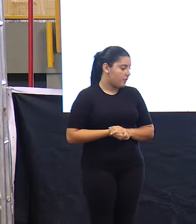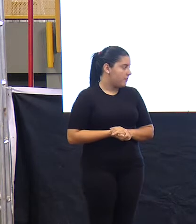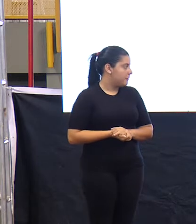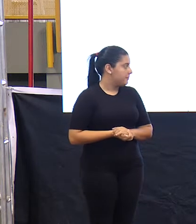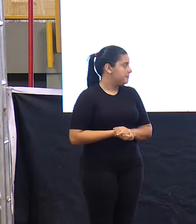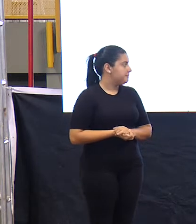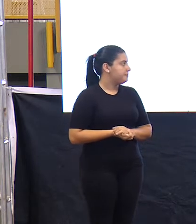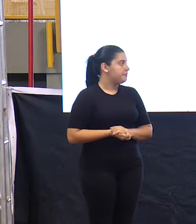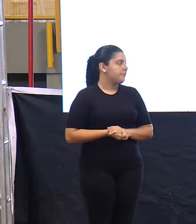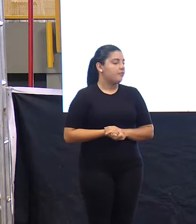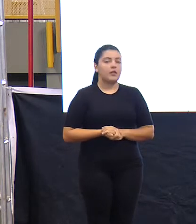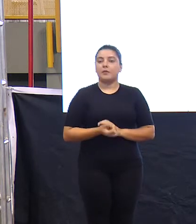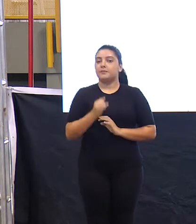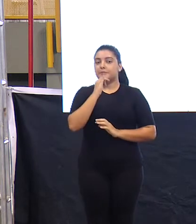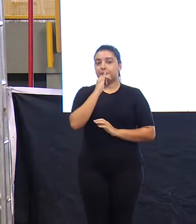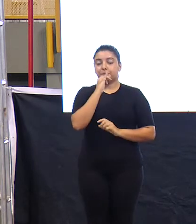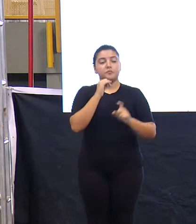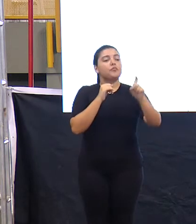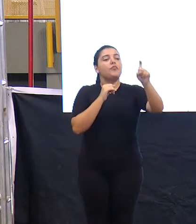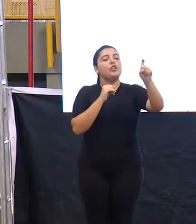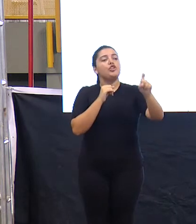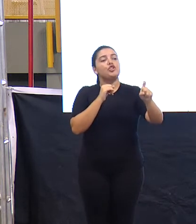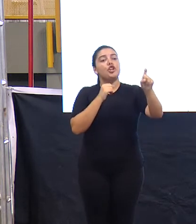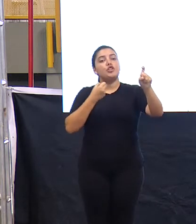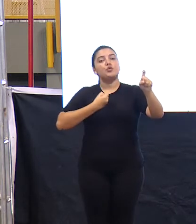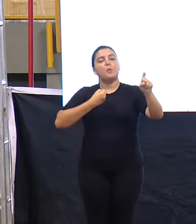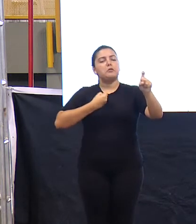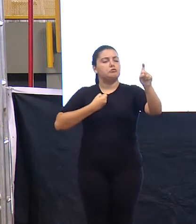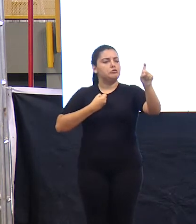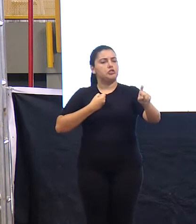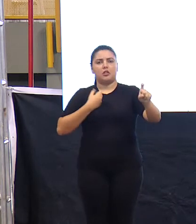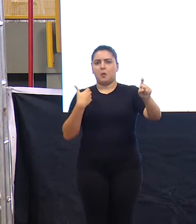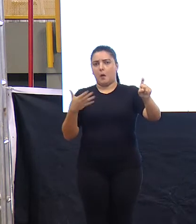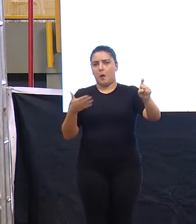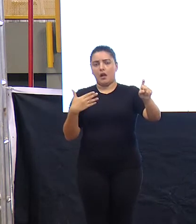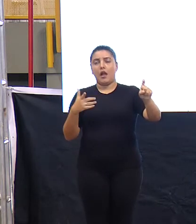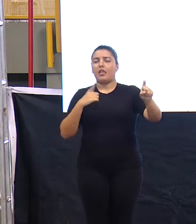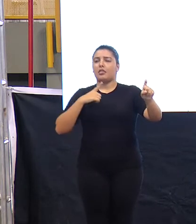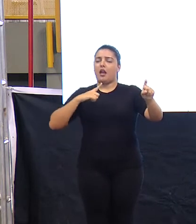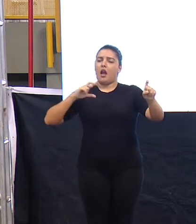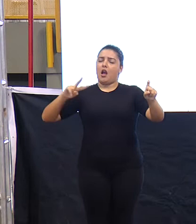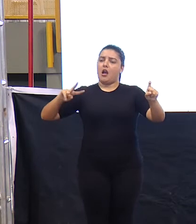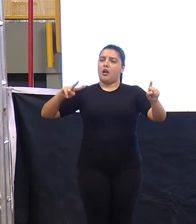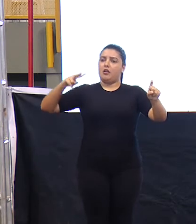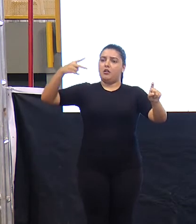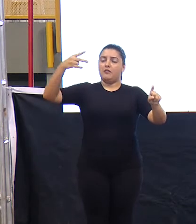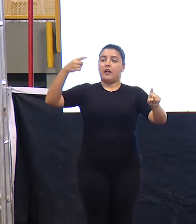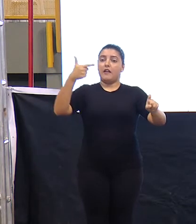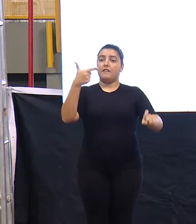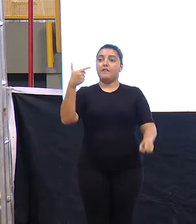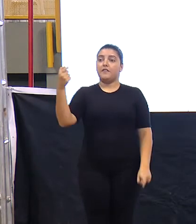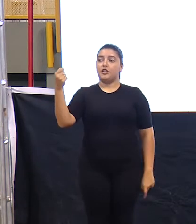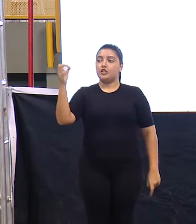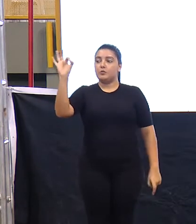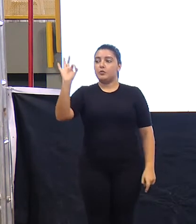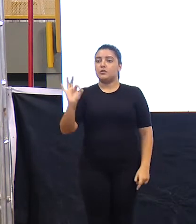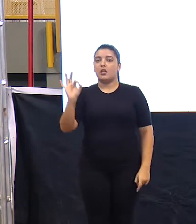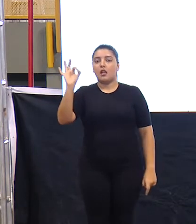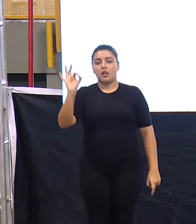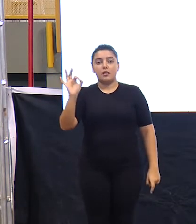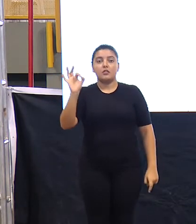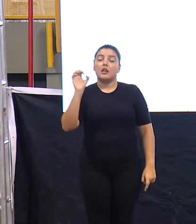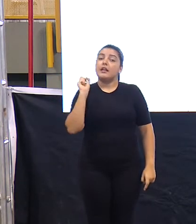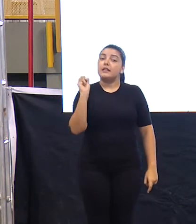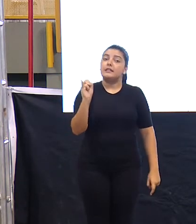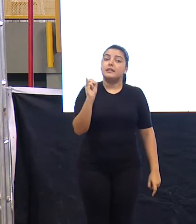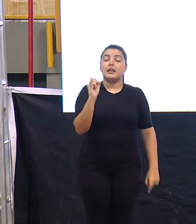Vamos imaginar que um determinado valor X sofre um aumento de 20%. Gente, se um